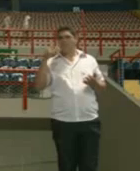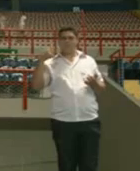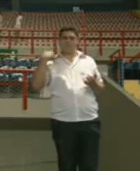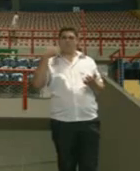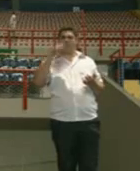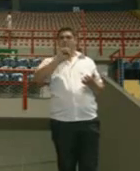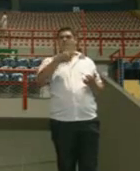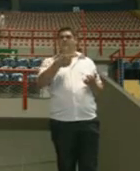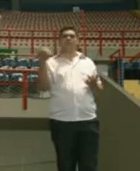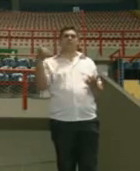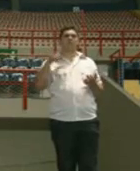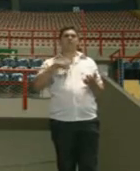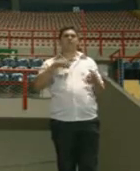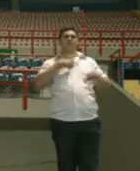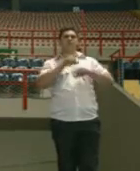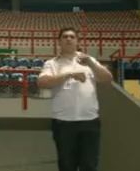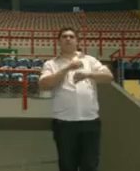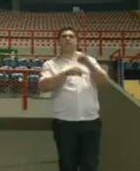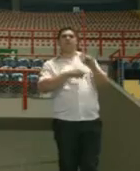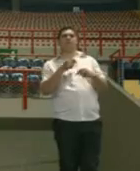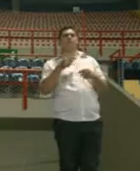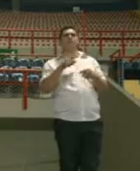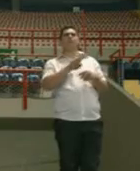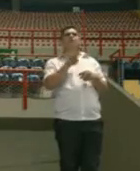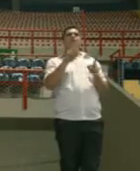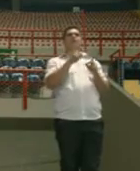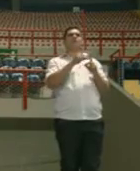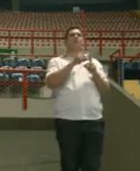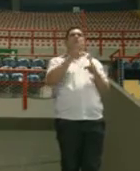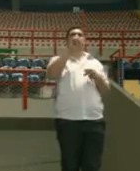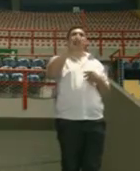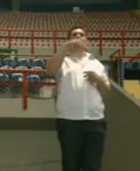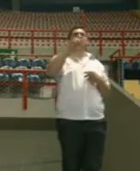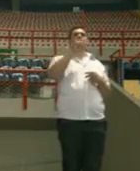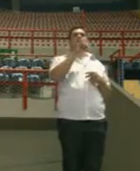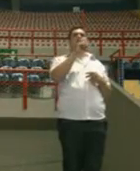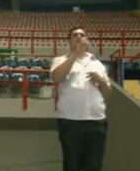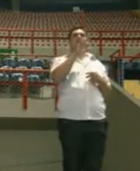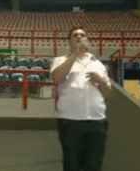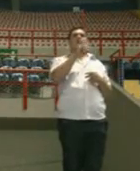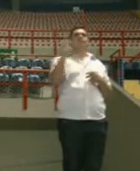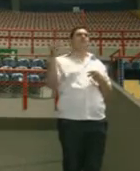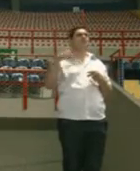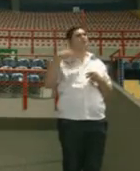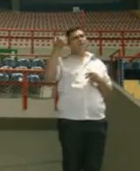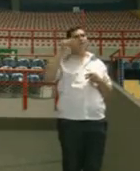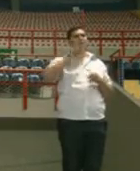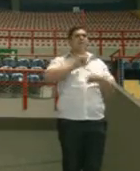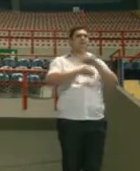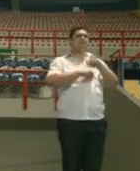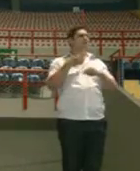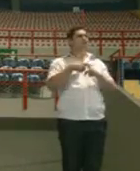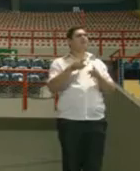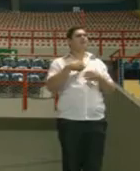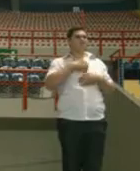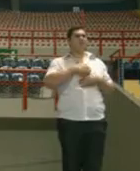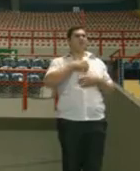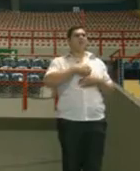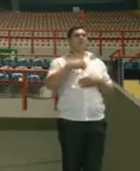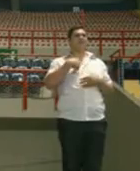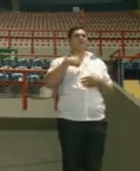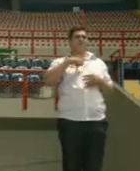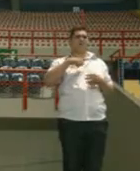Deus. Se você falar perto dele comunista, ele sai correndo. Ele não sabe o que é, mas que ele odeia, odeia.